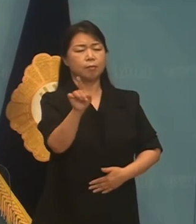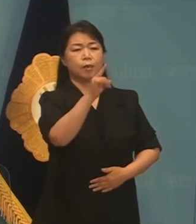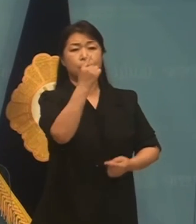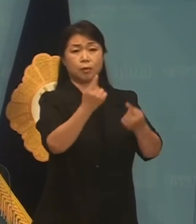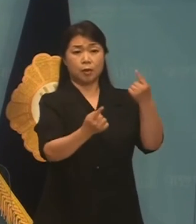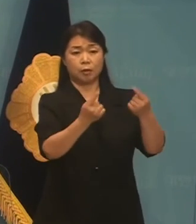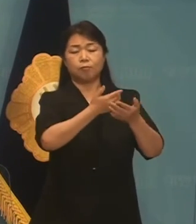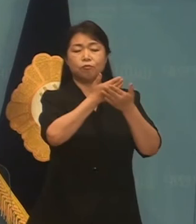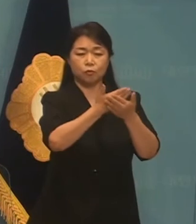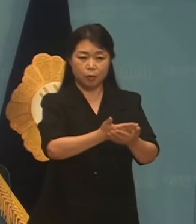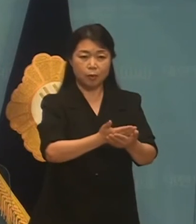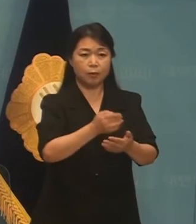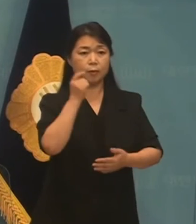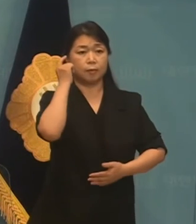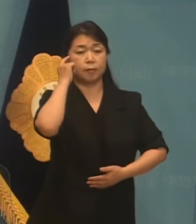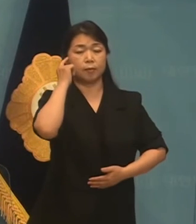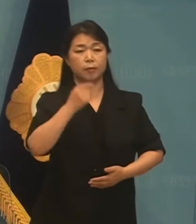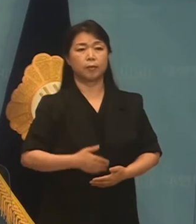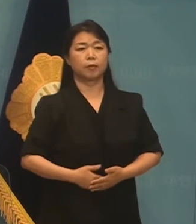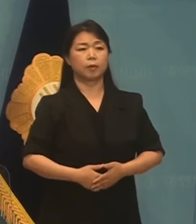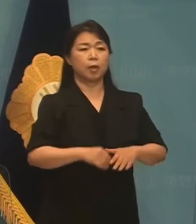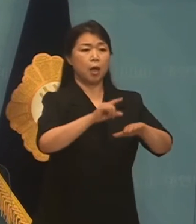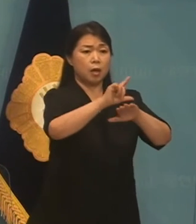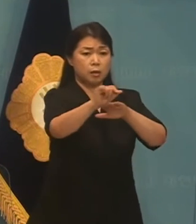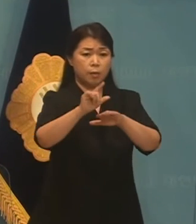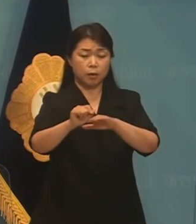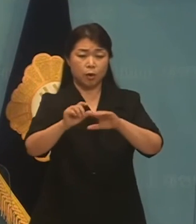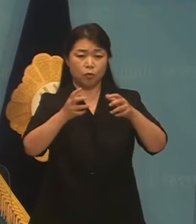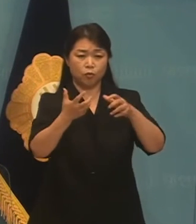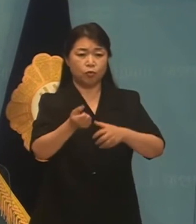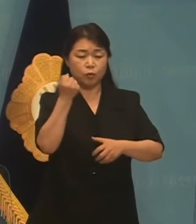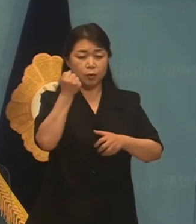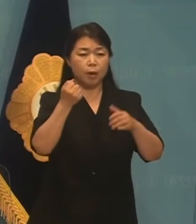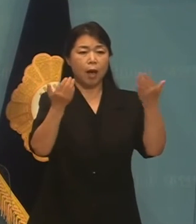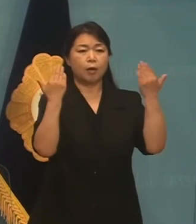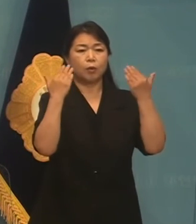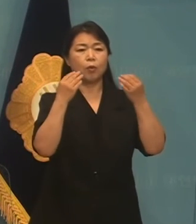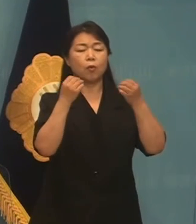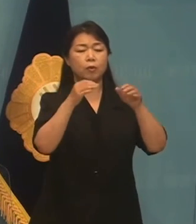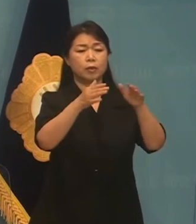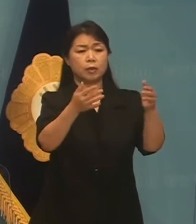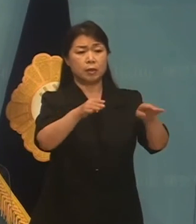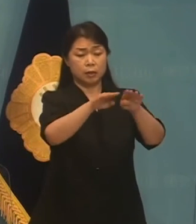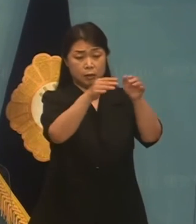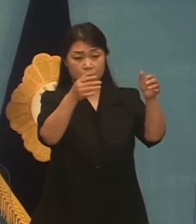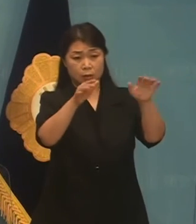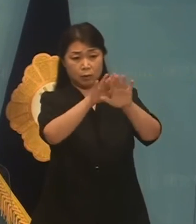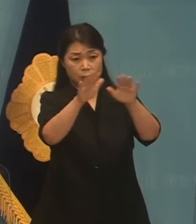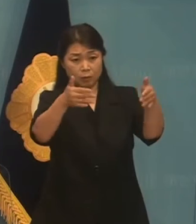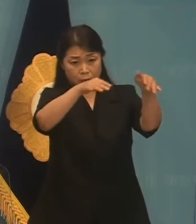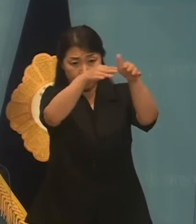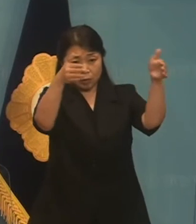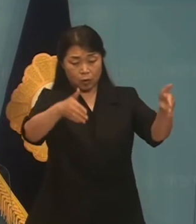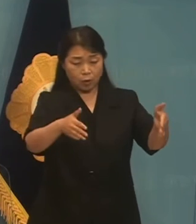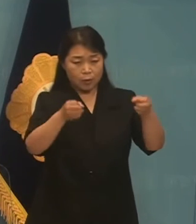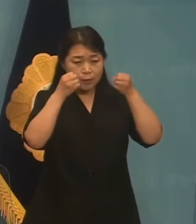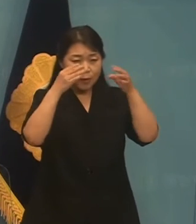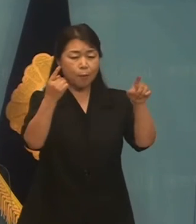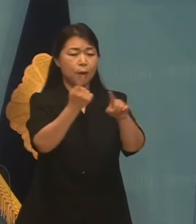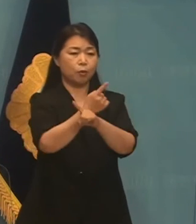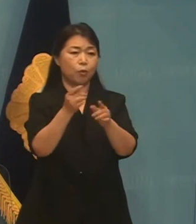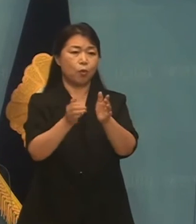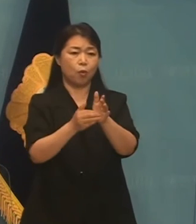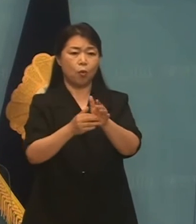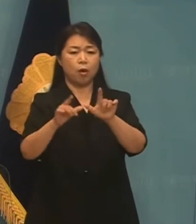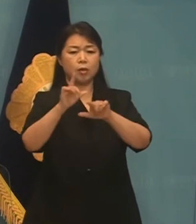무엇보다 중요합니다. 지방에 있는 국공립학교의 시설을 초현대화하고 지방 근무